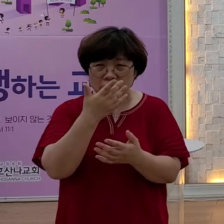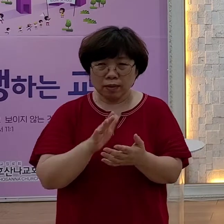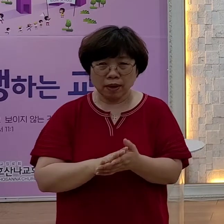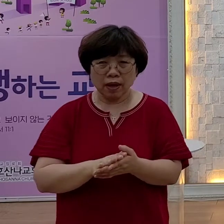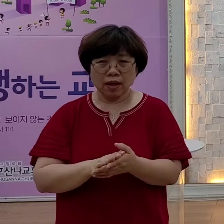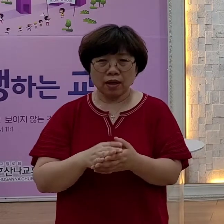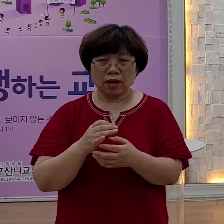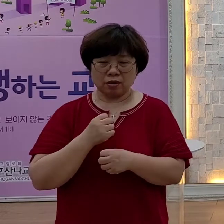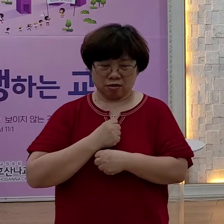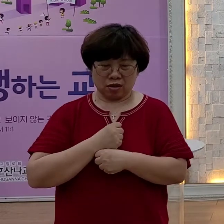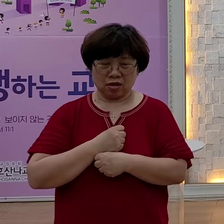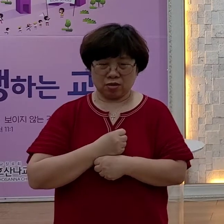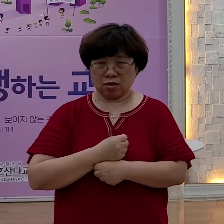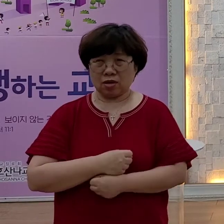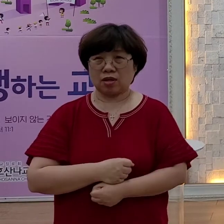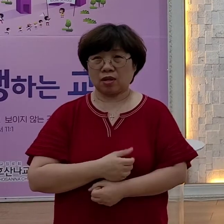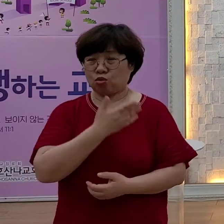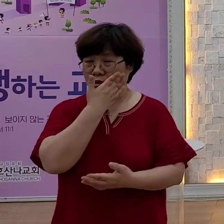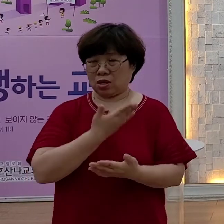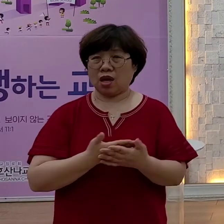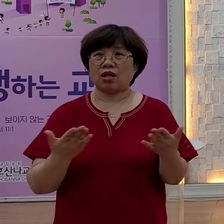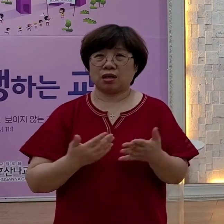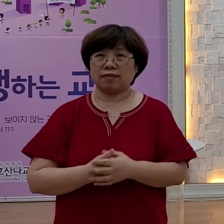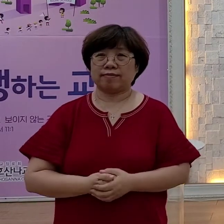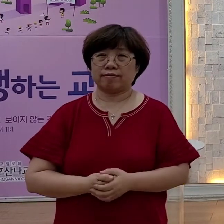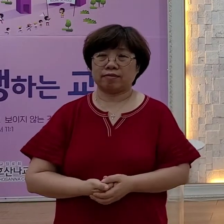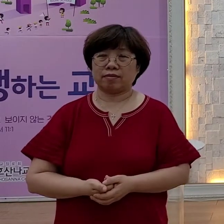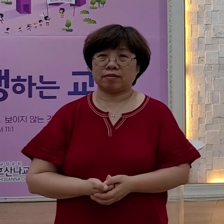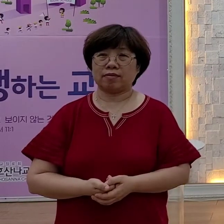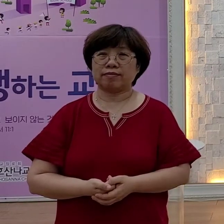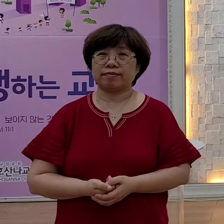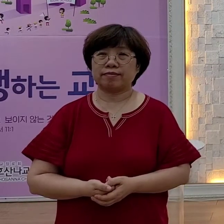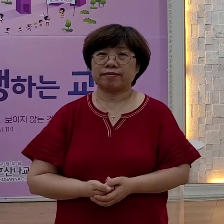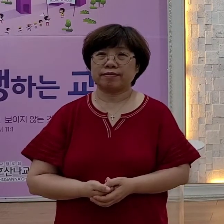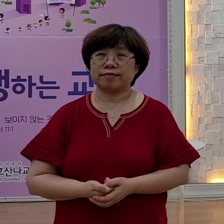그 당시에 여러분 성경책을 보면 잘 나오지만